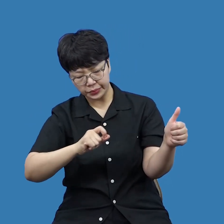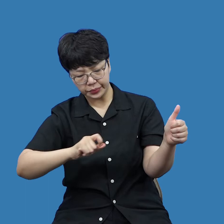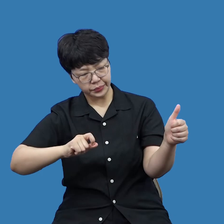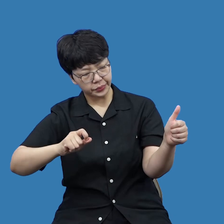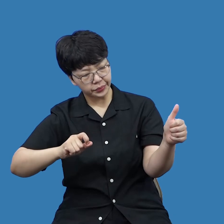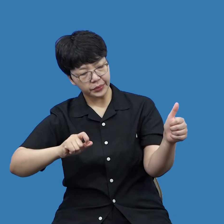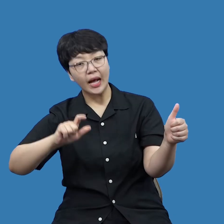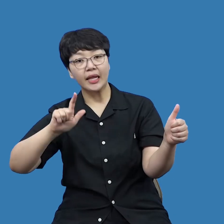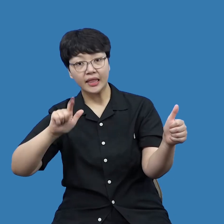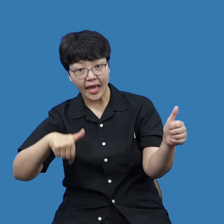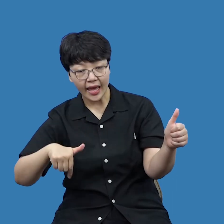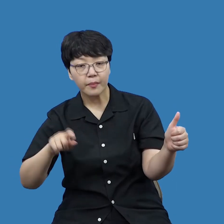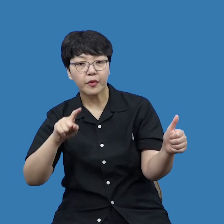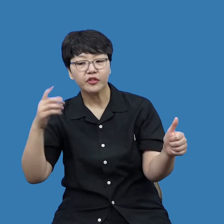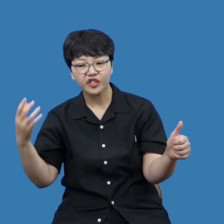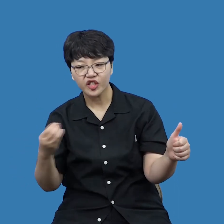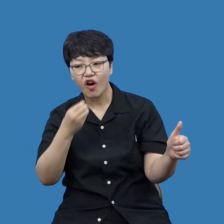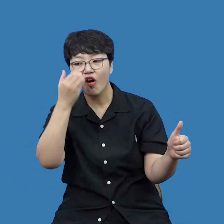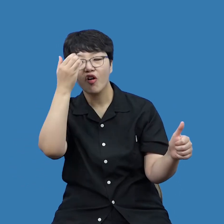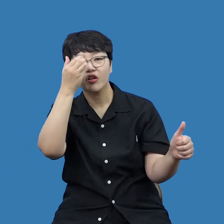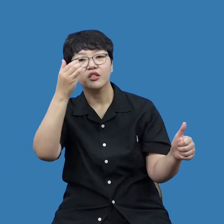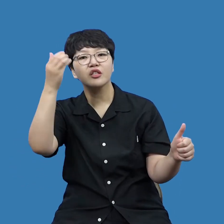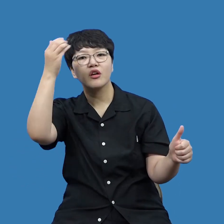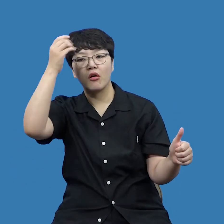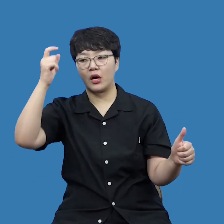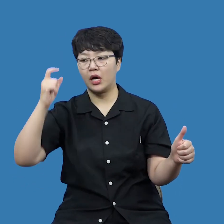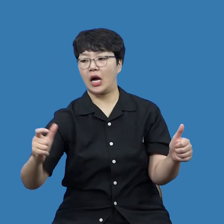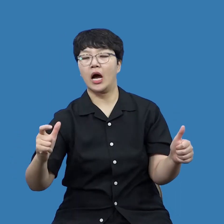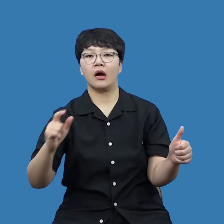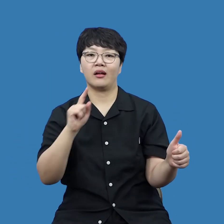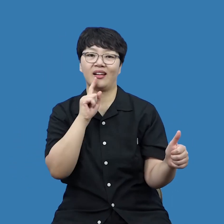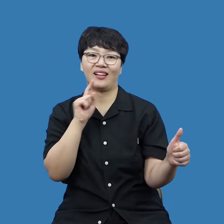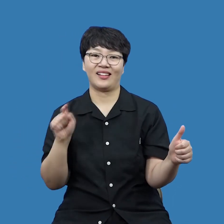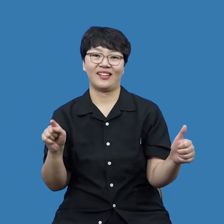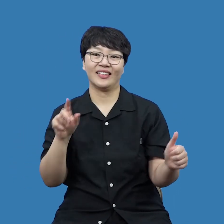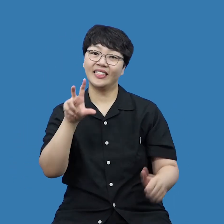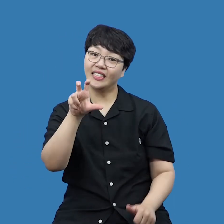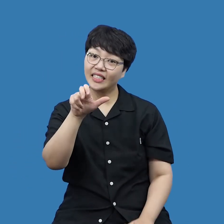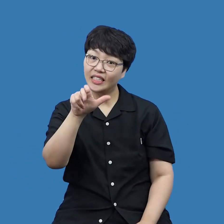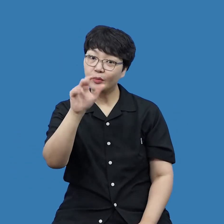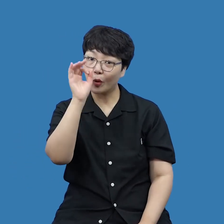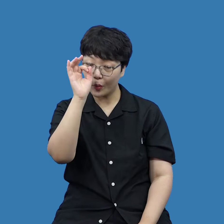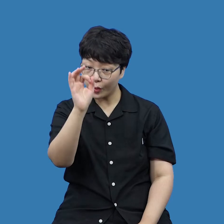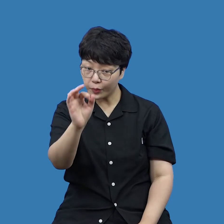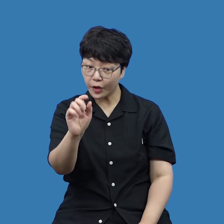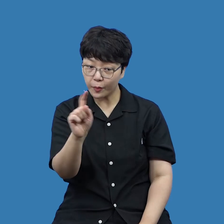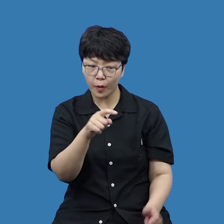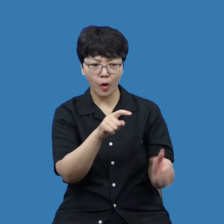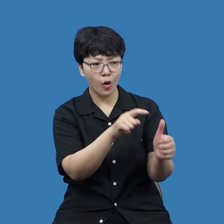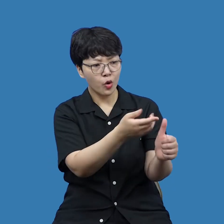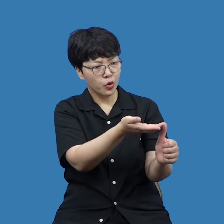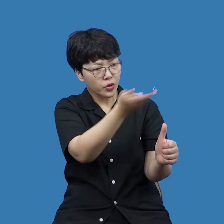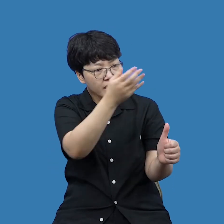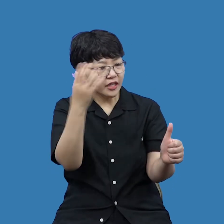성령의 인도하심을 강조하고 있다는 사실이에요. 자, 25절에도 성령이 그 위에